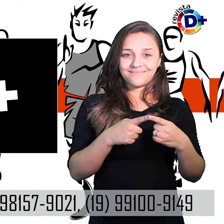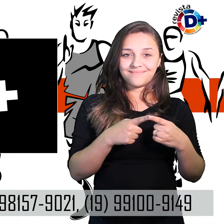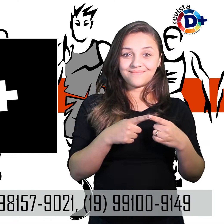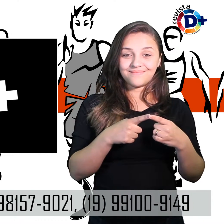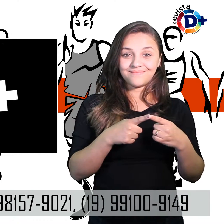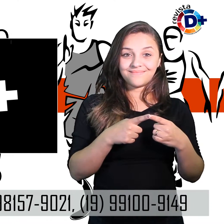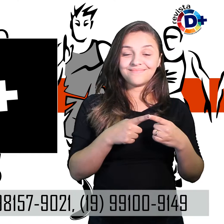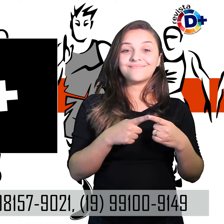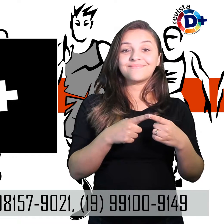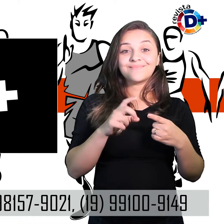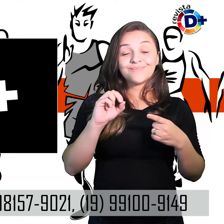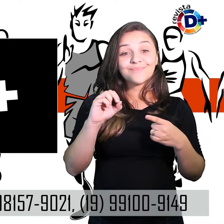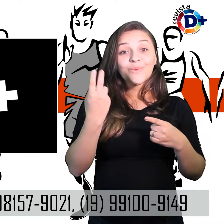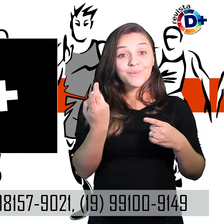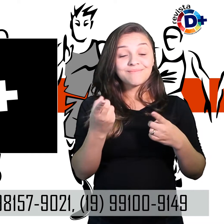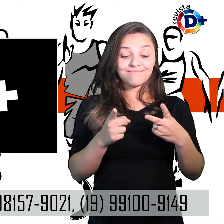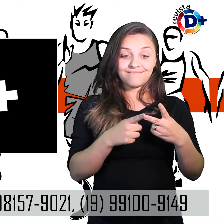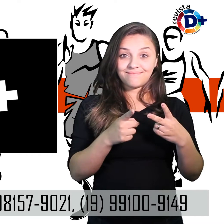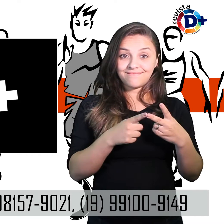016 99257 5772 ou